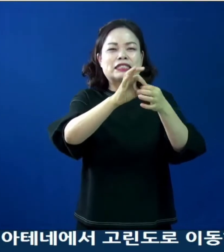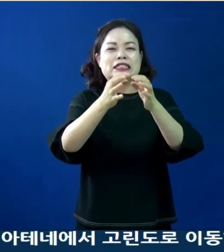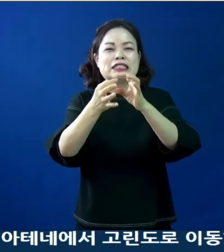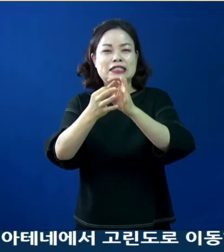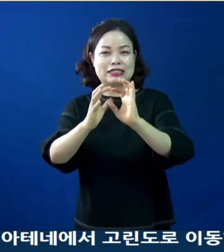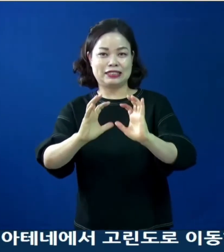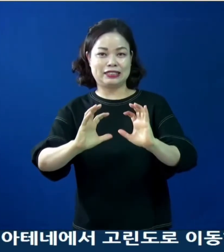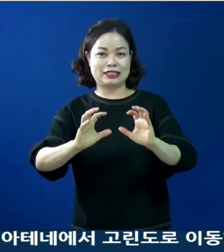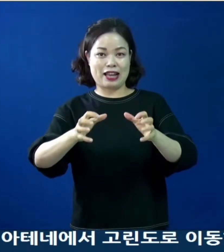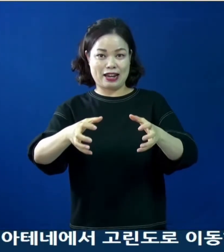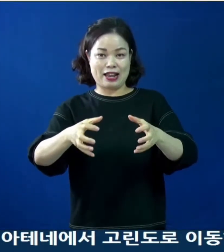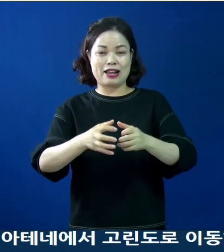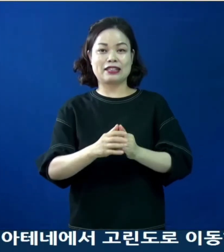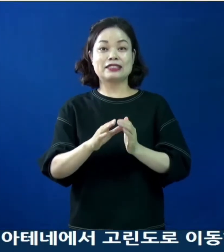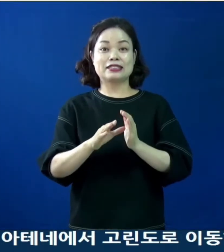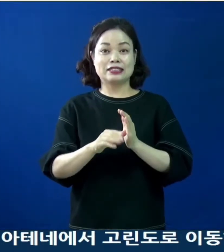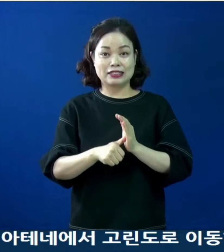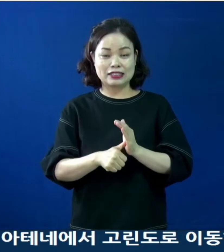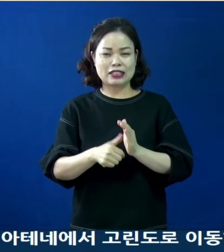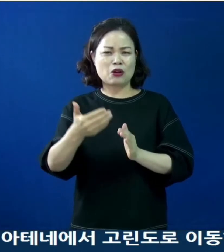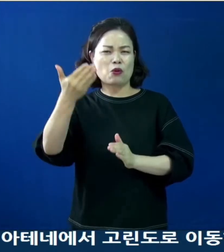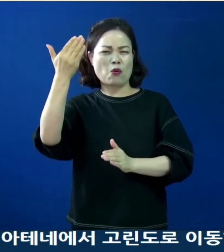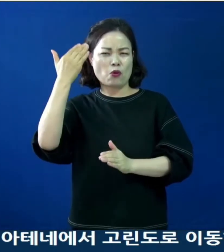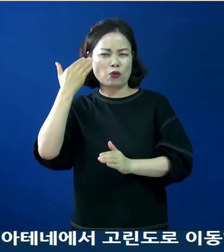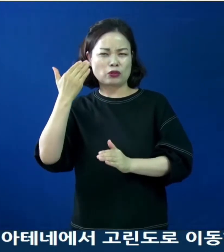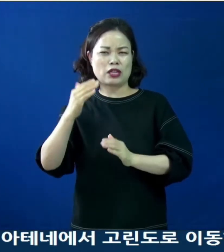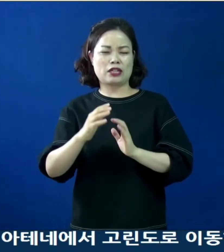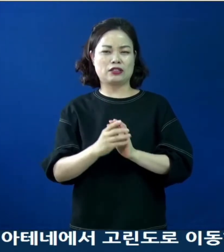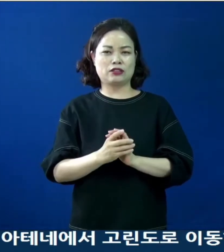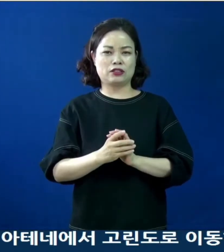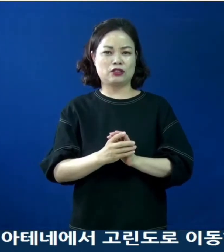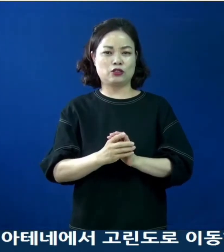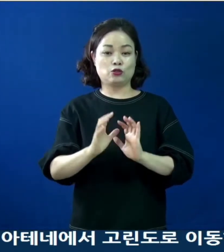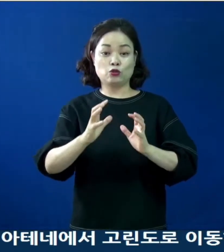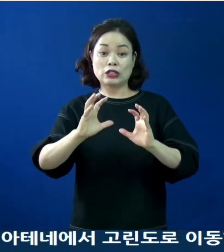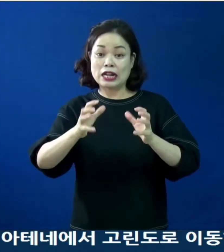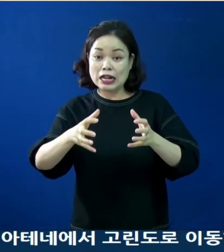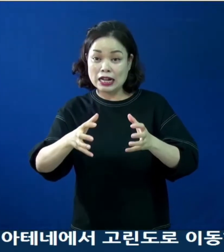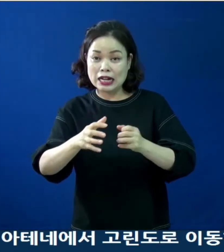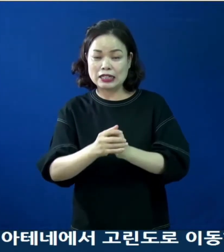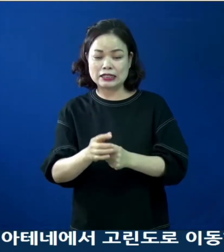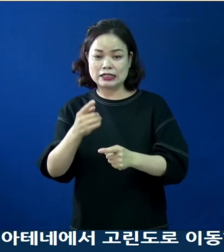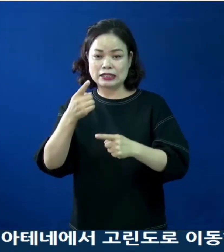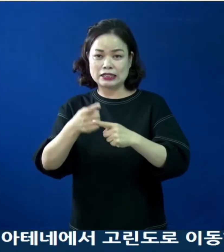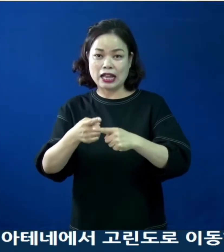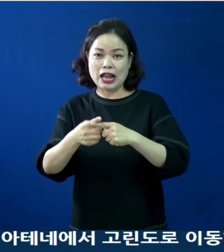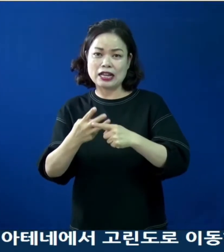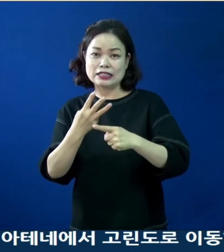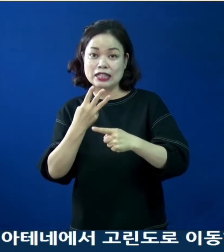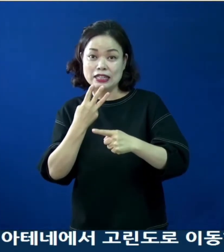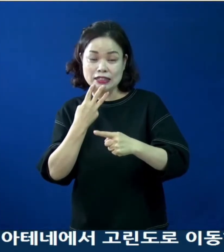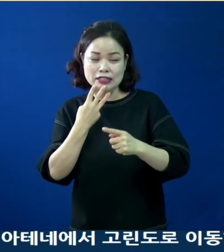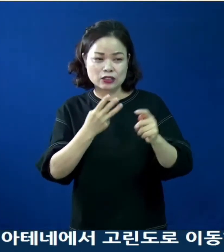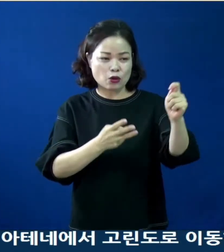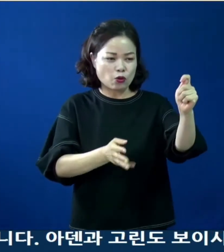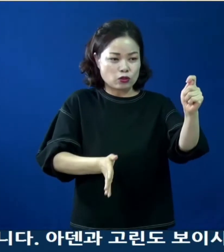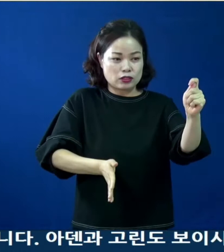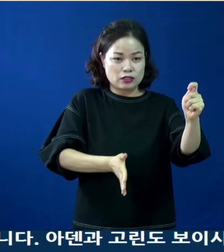그리스 나라인데, 당시에도 이제 고대 국가 그리스인데, 아덴하고 고린도 사이는 그렇게 먼 거리는